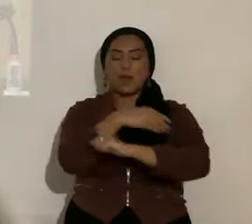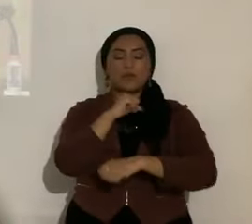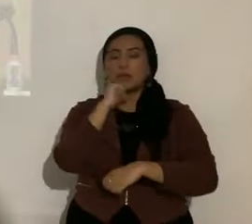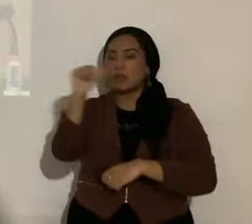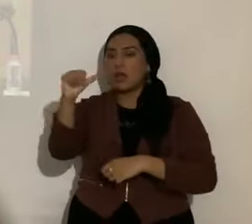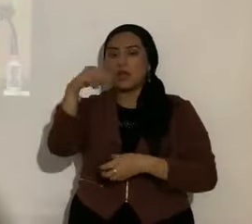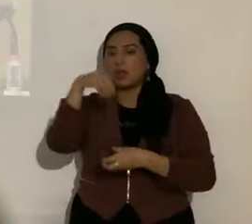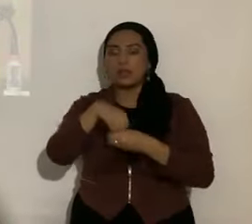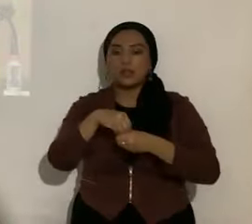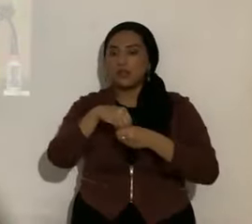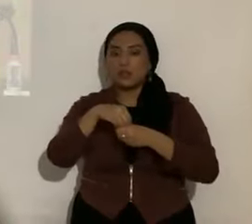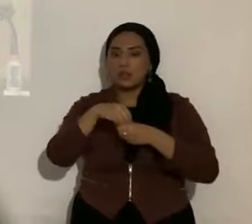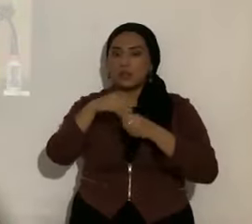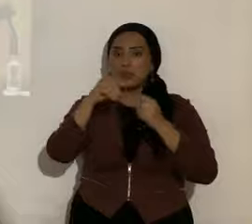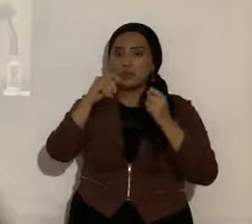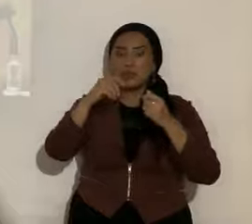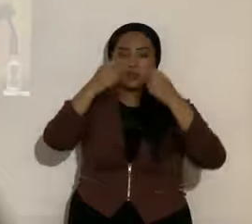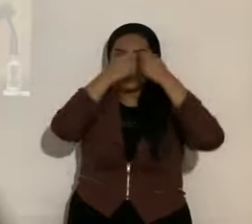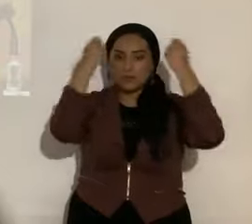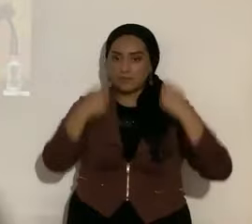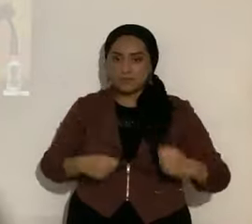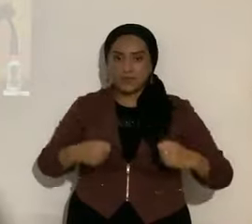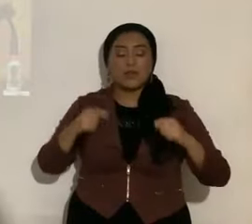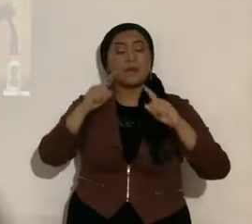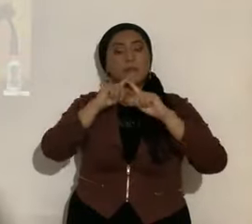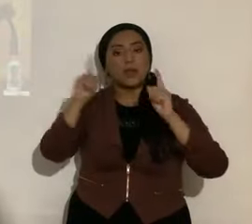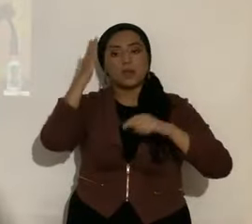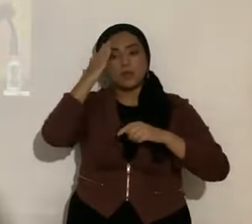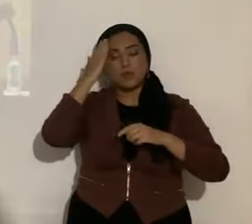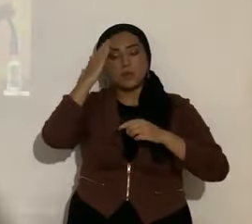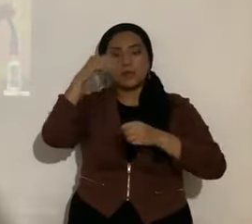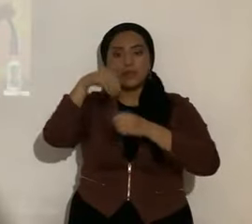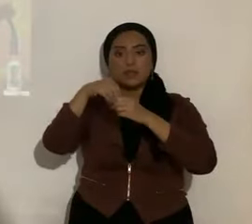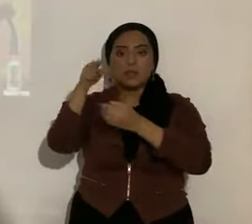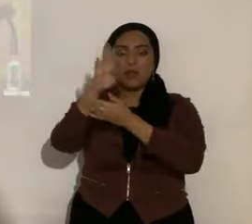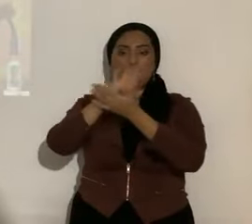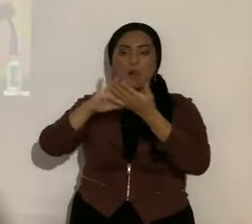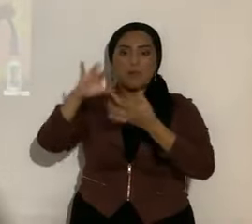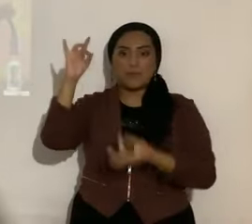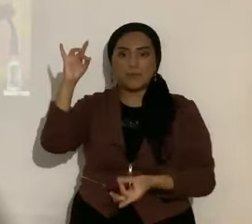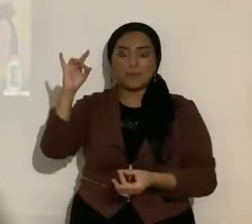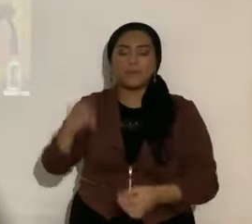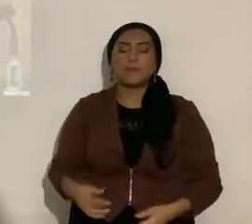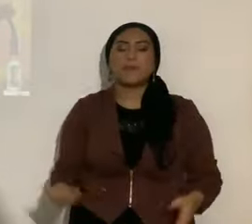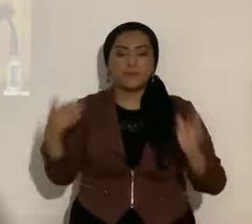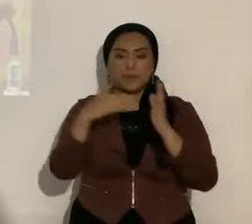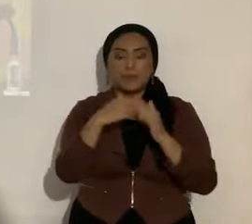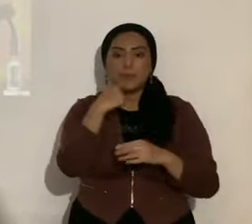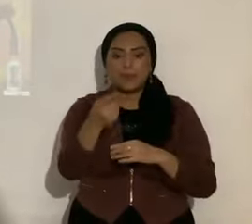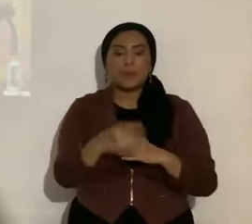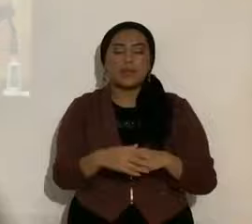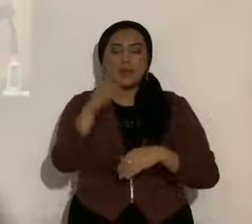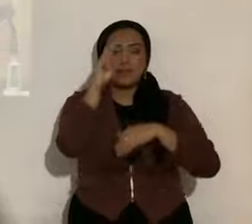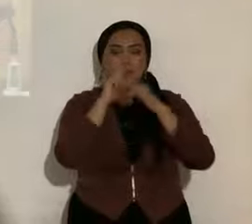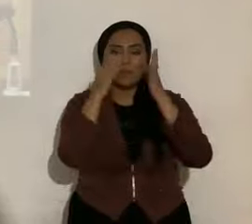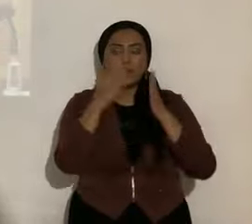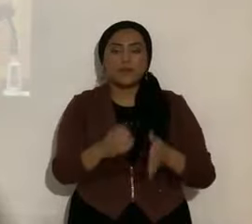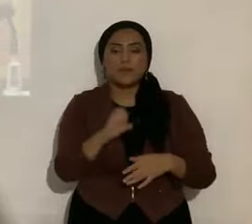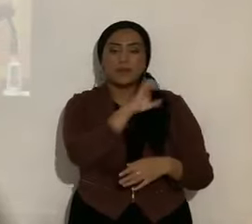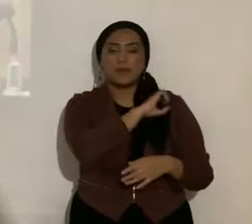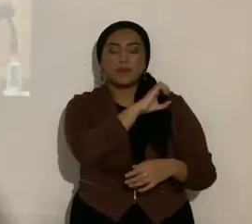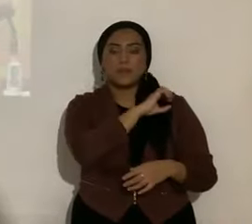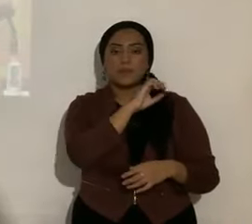talit, sino en la presencia de Yahweh. A ver, voy a repetir esto. El profeta Eliseo